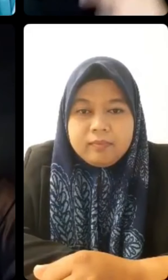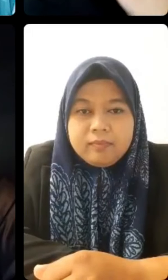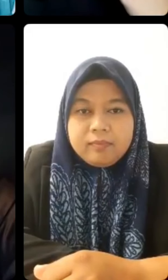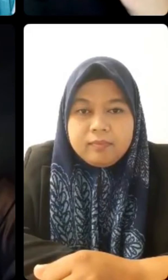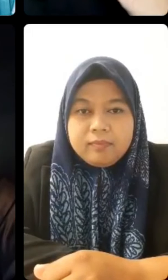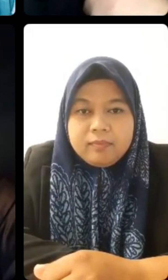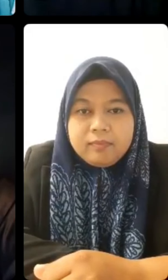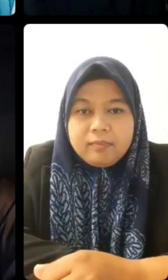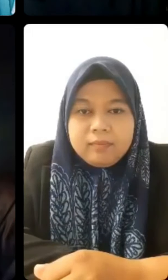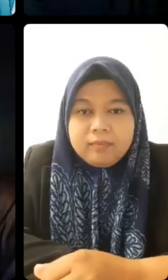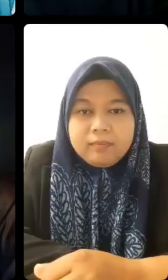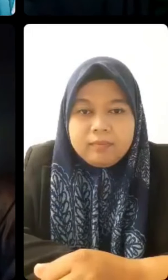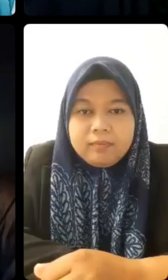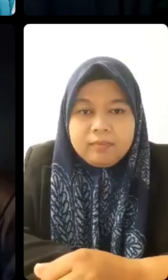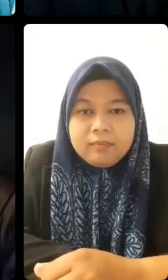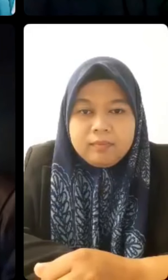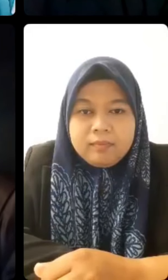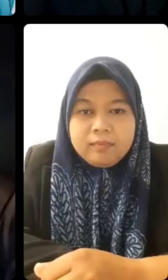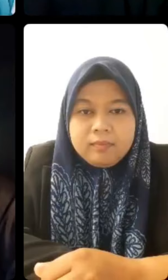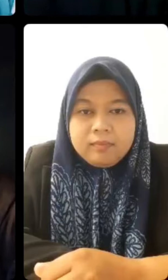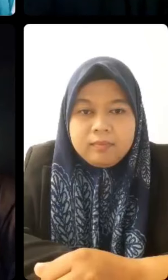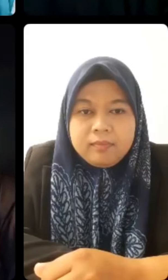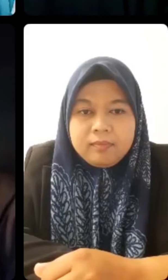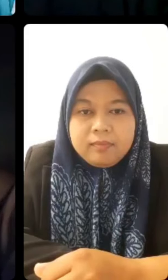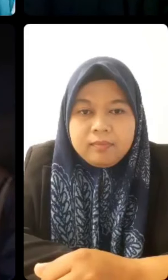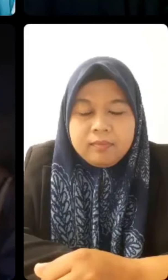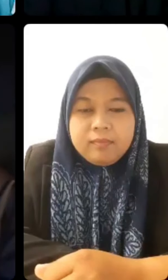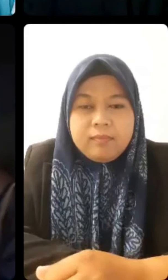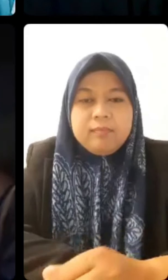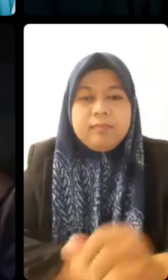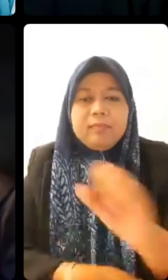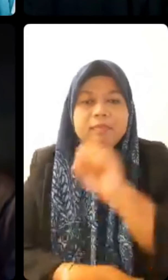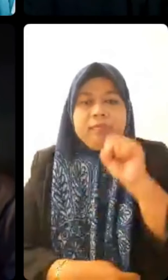Okey, soalan ini daripada Aish 00.